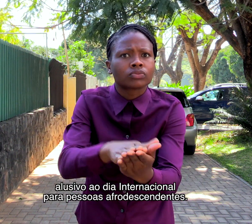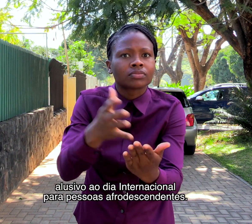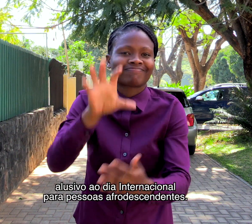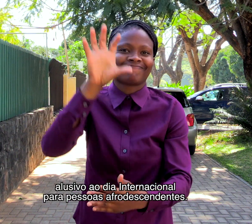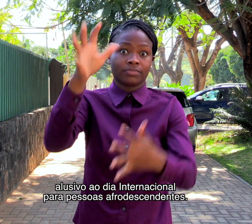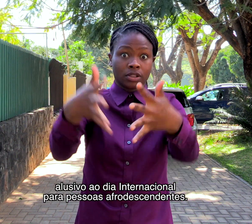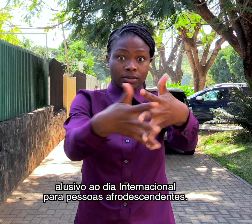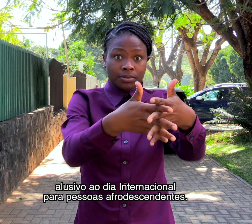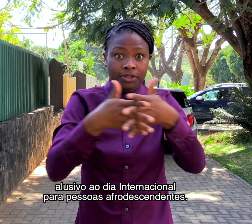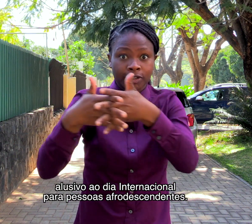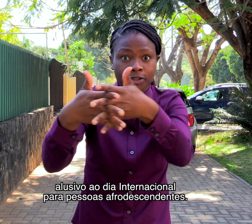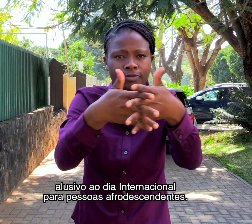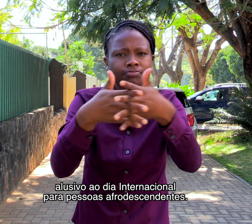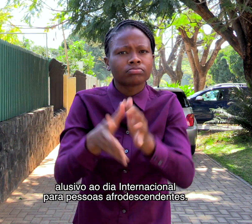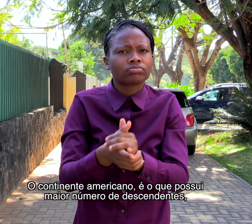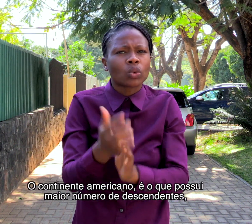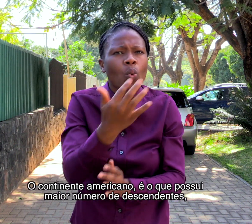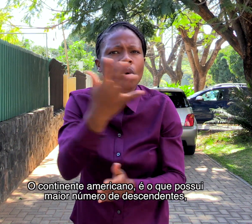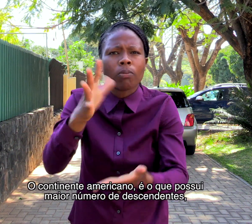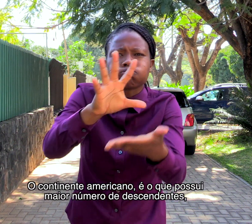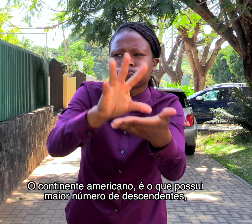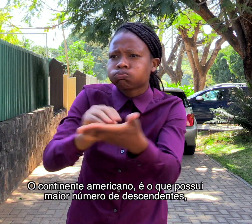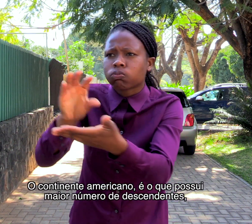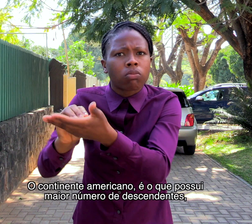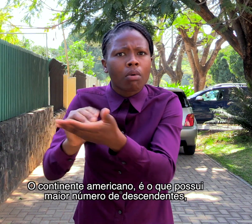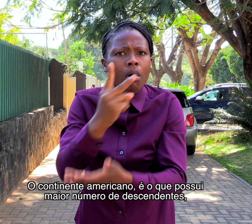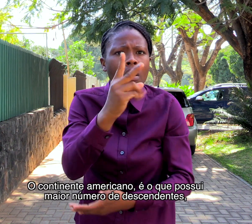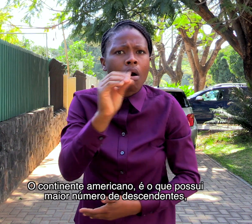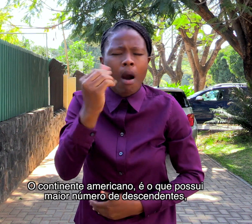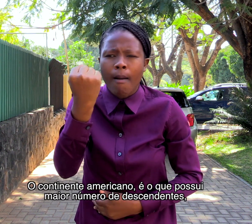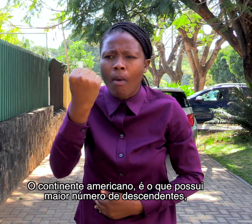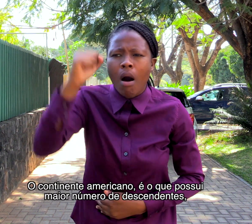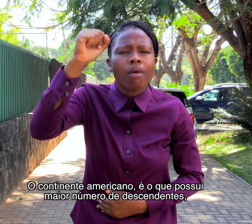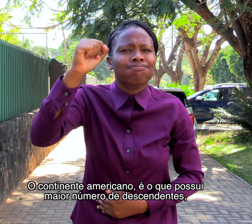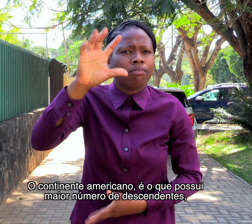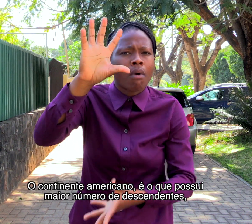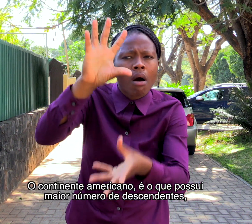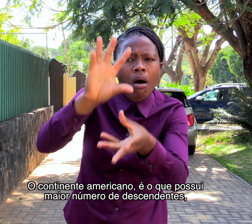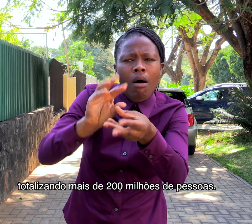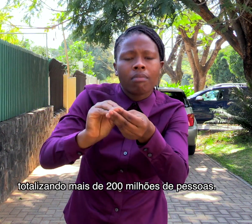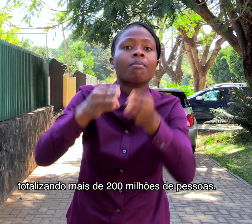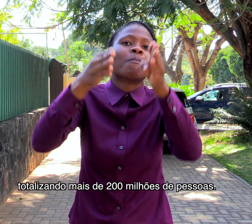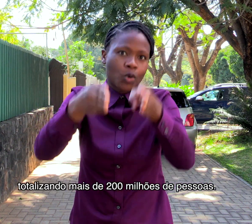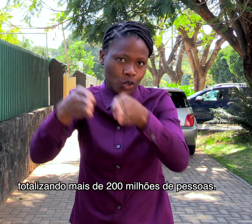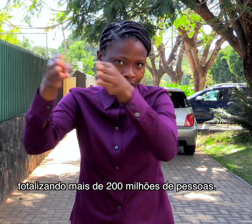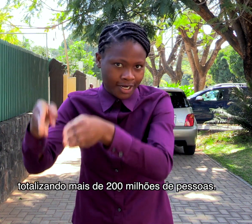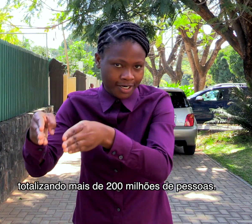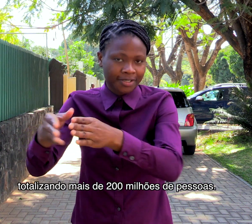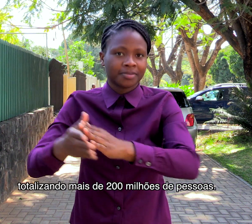afrodescendentes. O continente americano é o que possui o maior número de descendentes, totalizando mais de 200 milhões de pessoas.